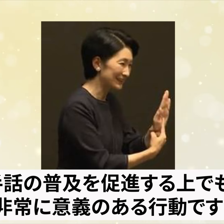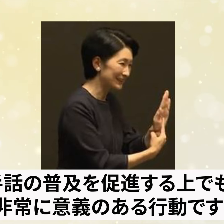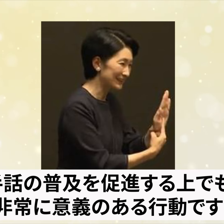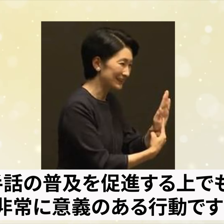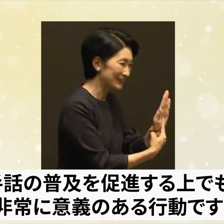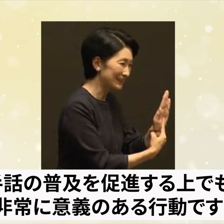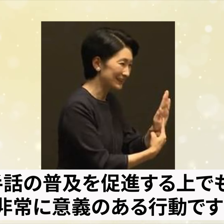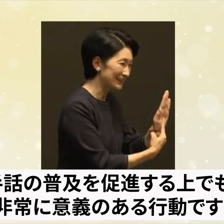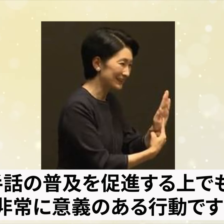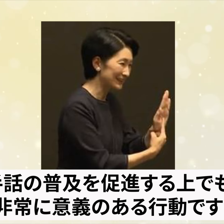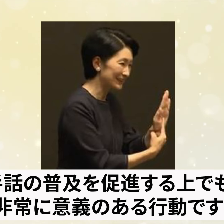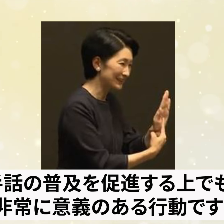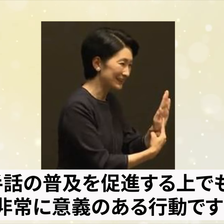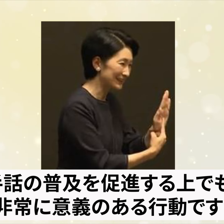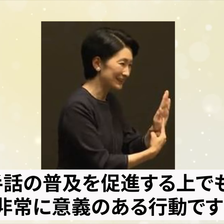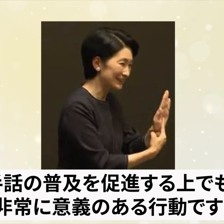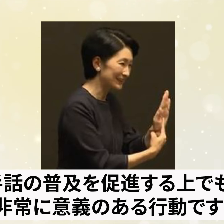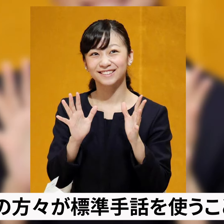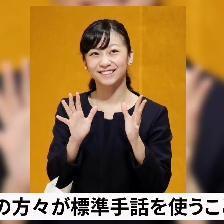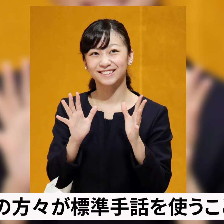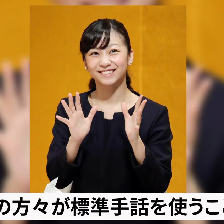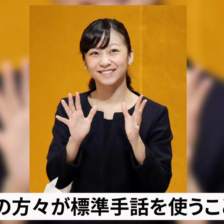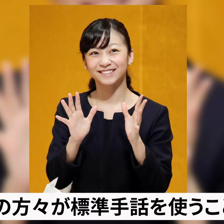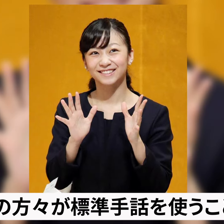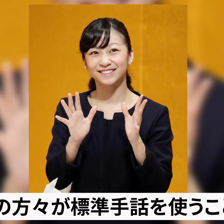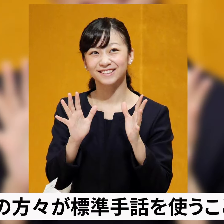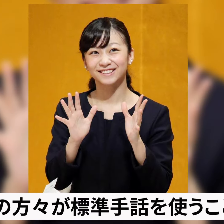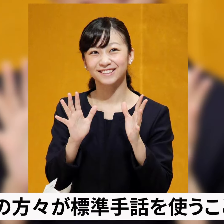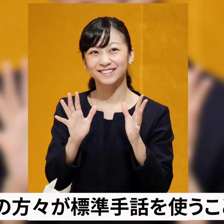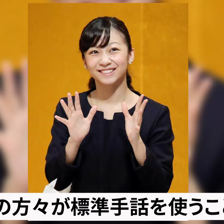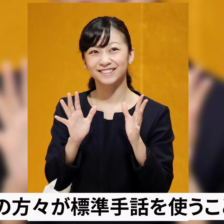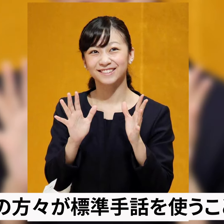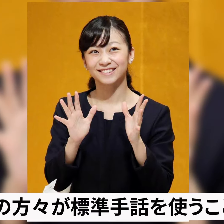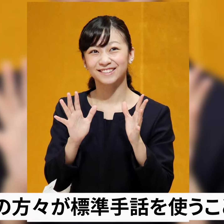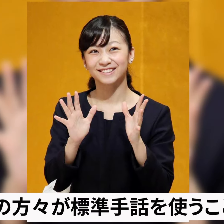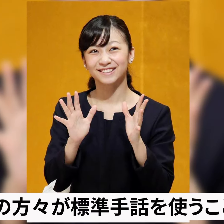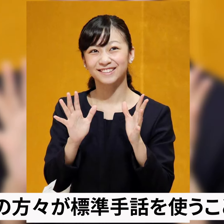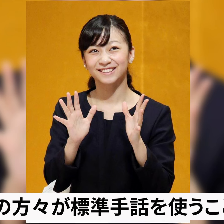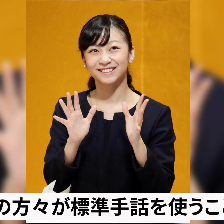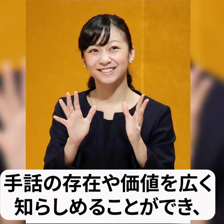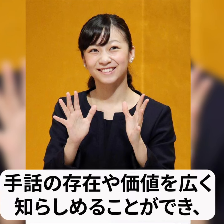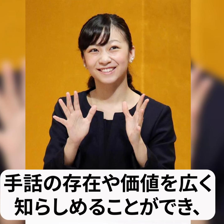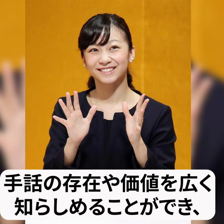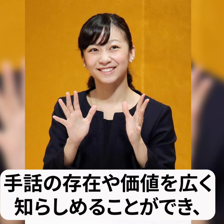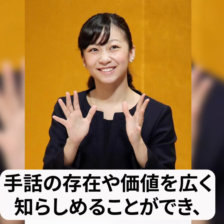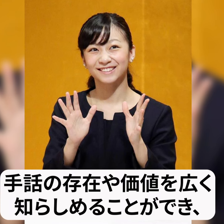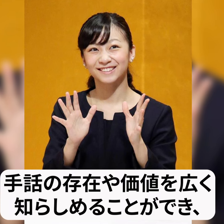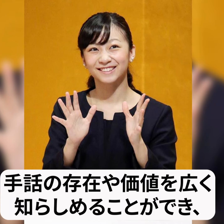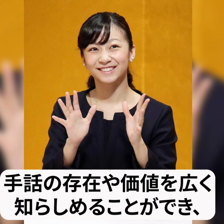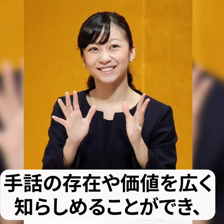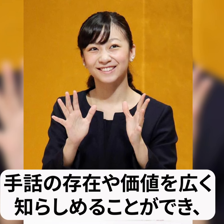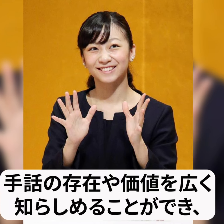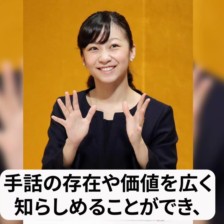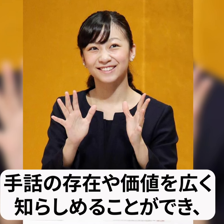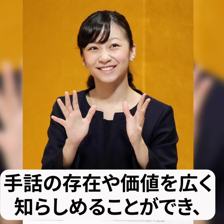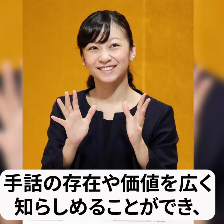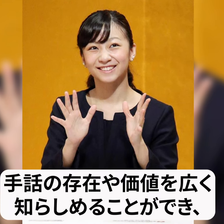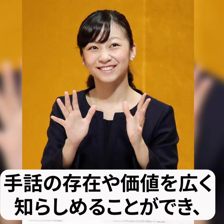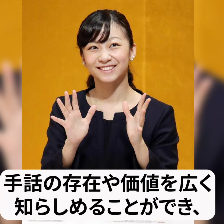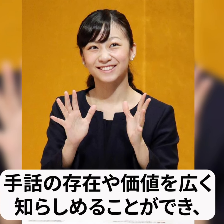常に意義のある行動です。皇室の方々が標準手話を使うことで、手話の存在や価値を広く知らしめることができ